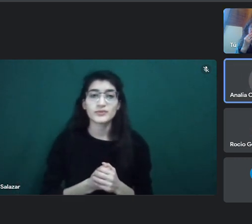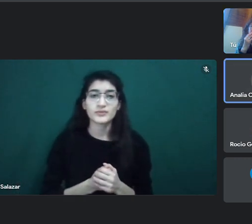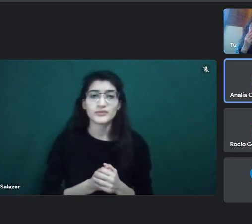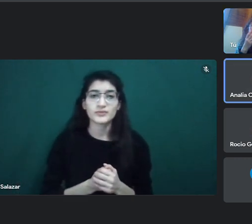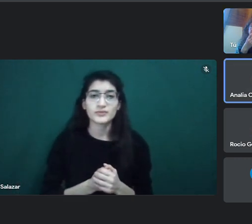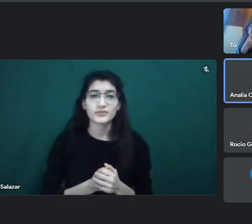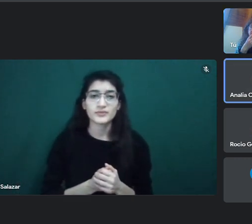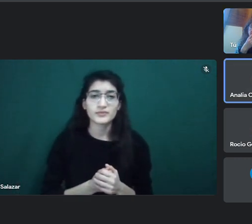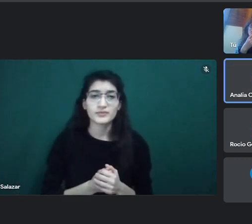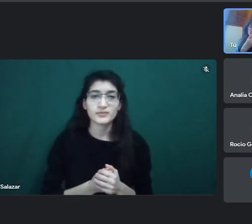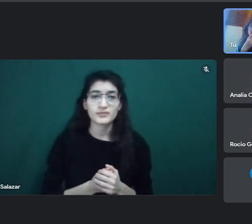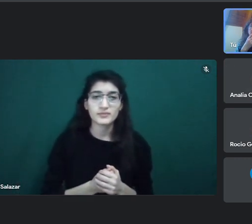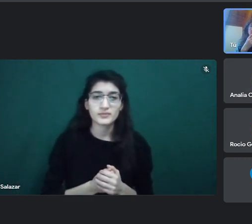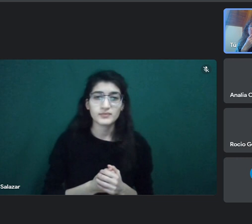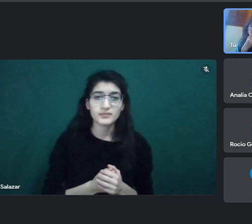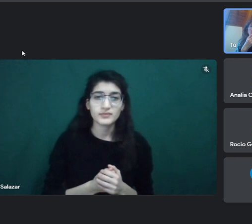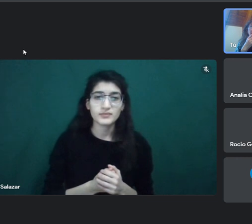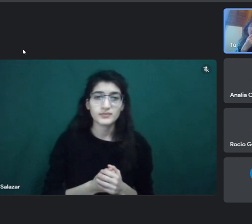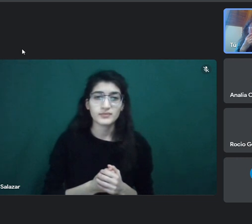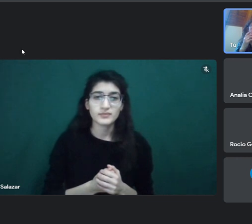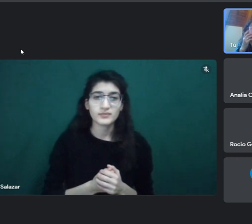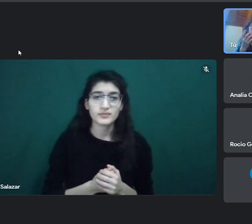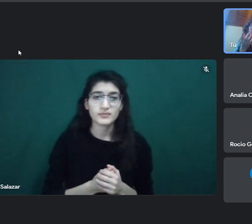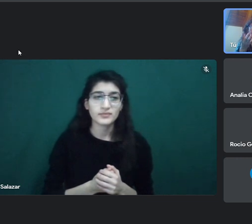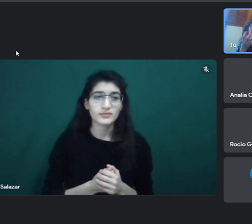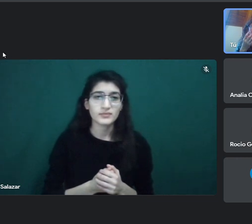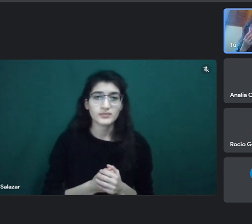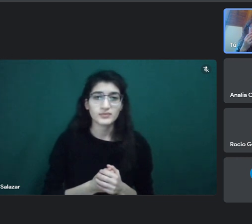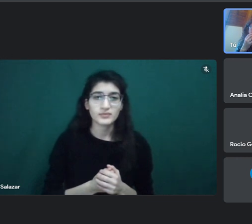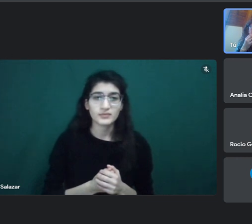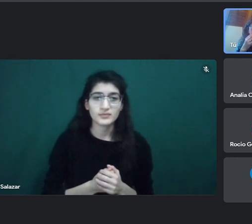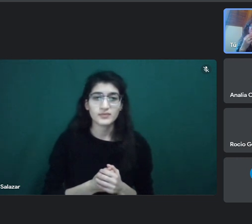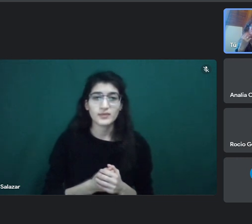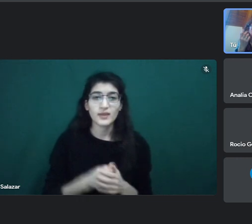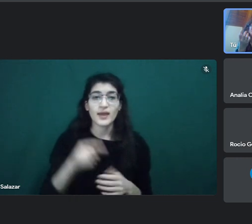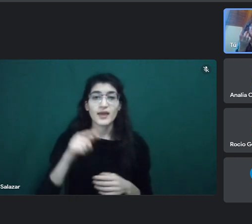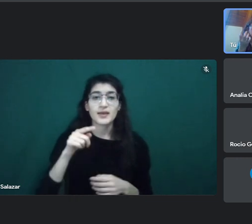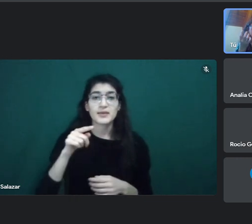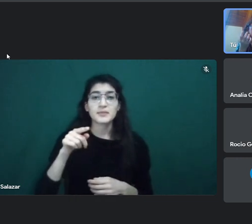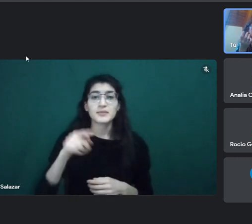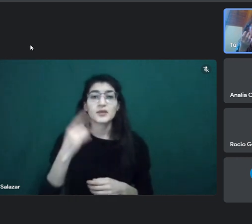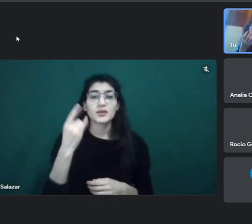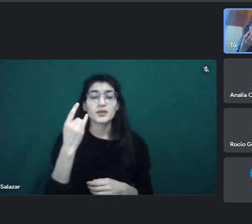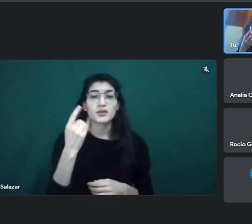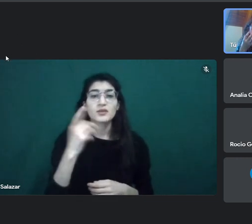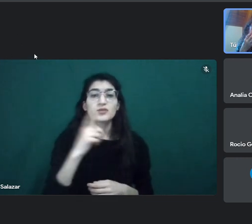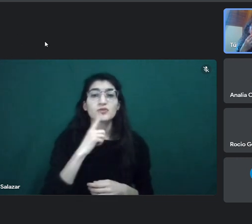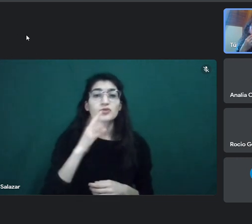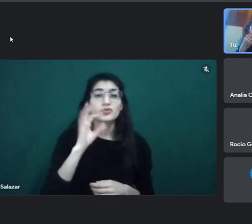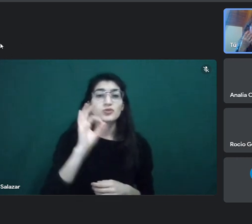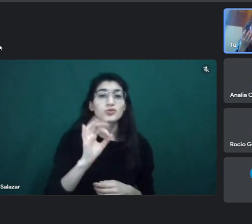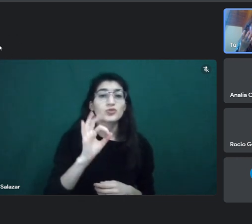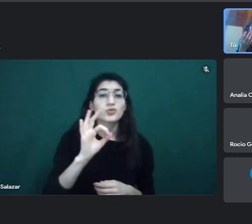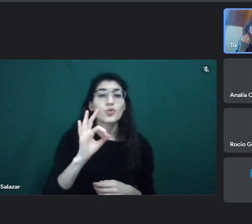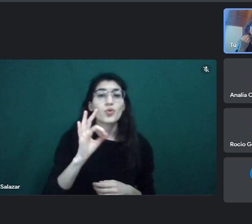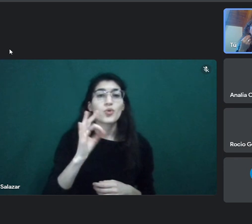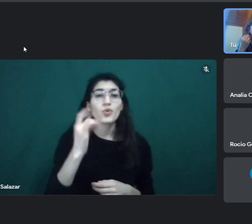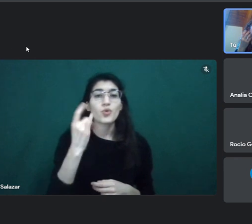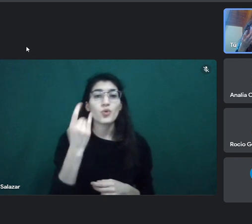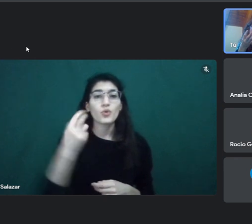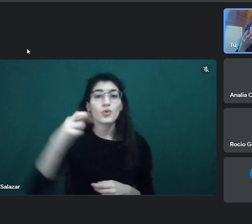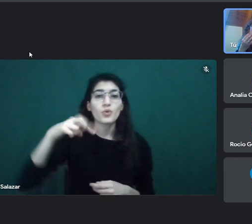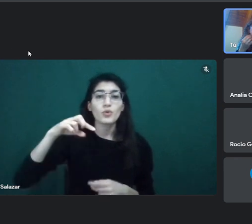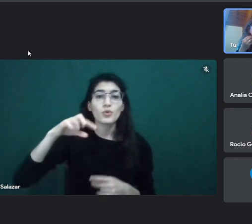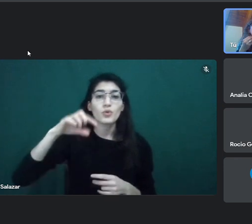Capacitadores. Capacitadores. Upgrade, acá que tengo con el to adelante, el verbo va a estar en infinitivo. To